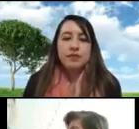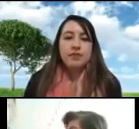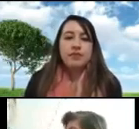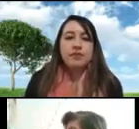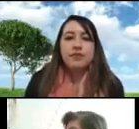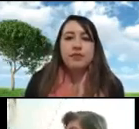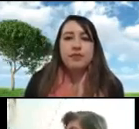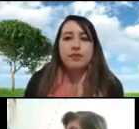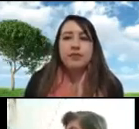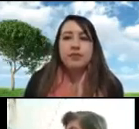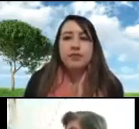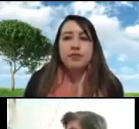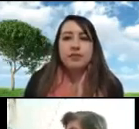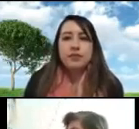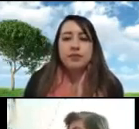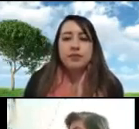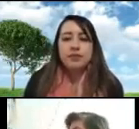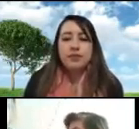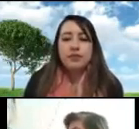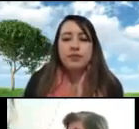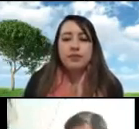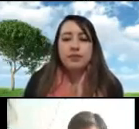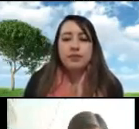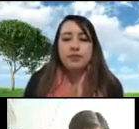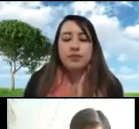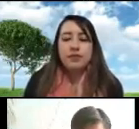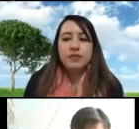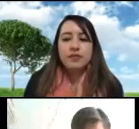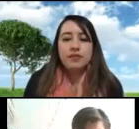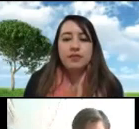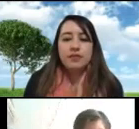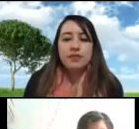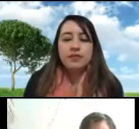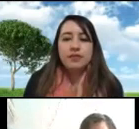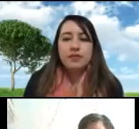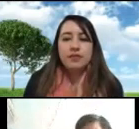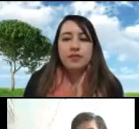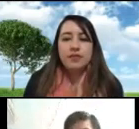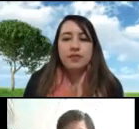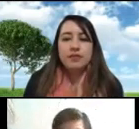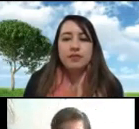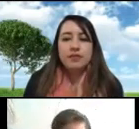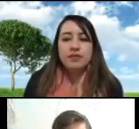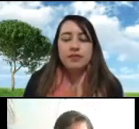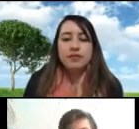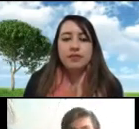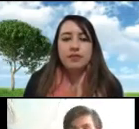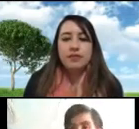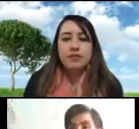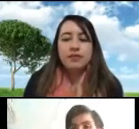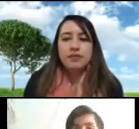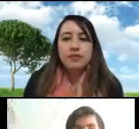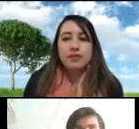este momento la que tiene más puntos, con 937. ¿A qué se debió? A que contestó en el menor tiempo